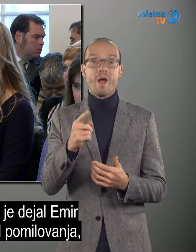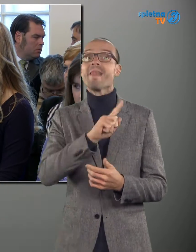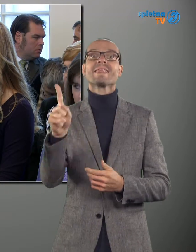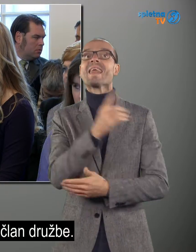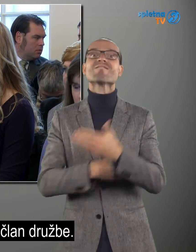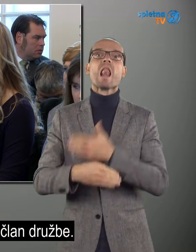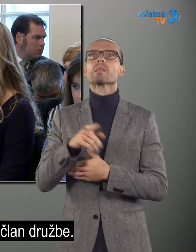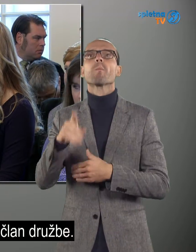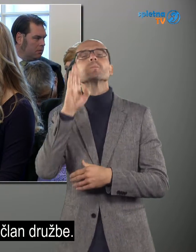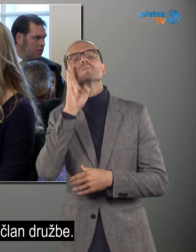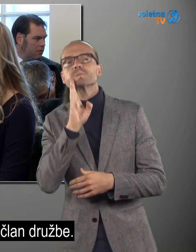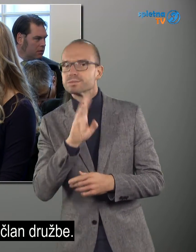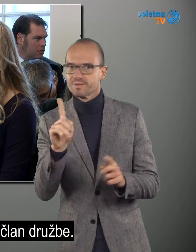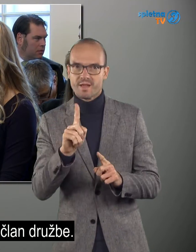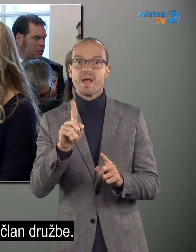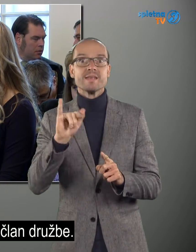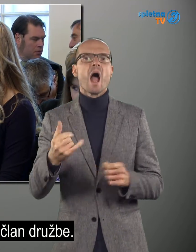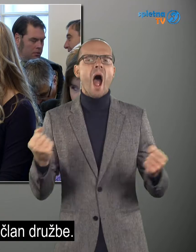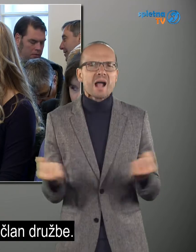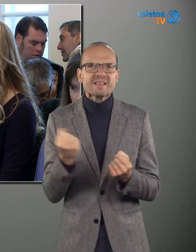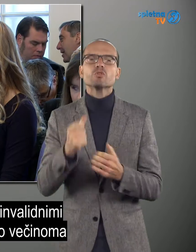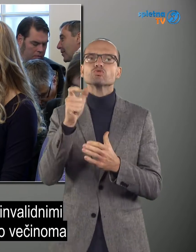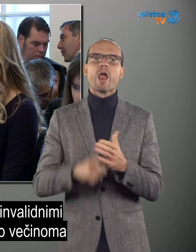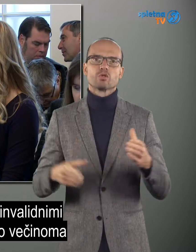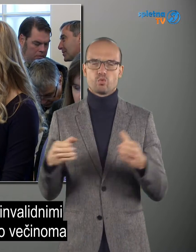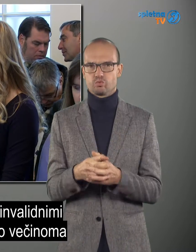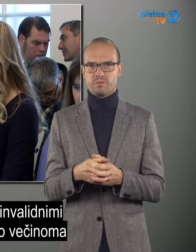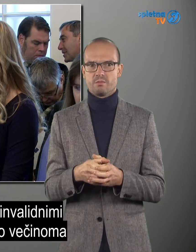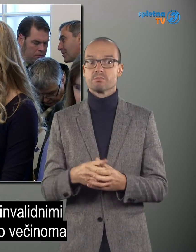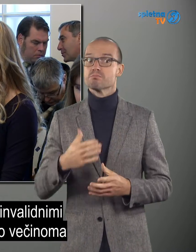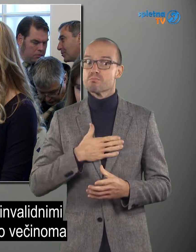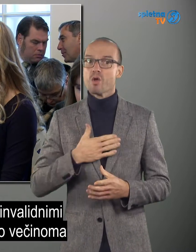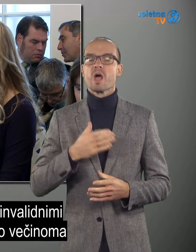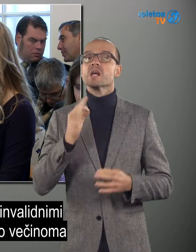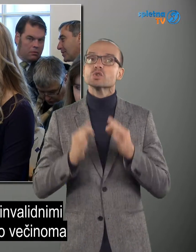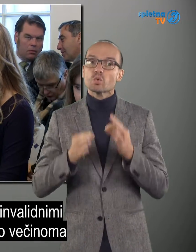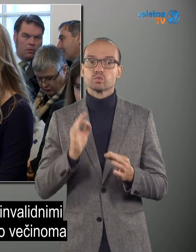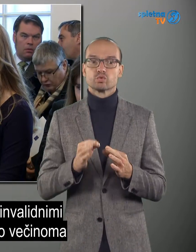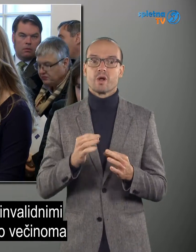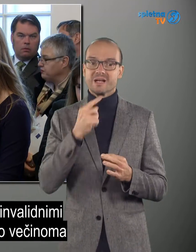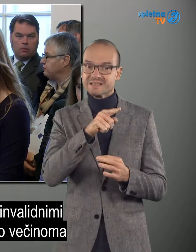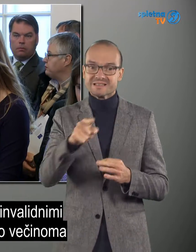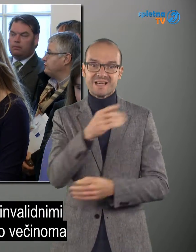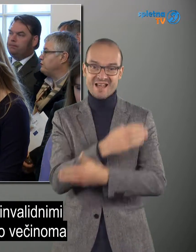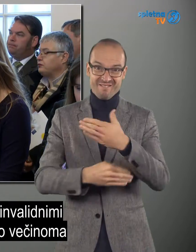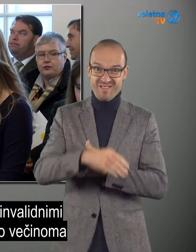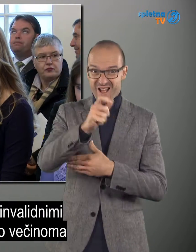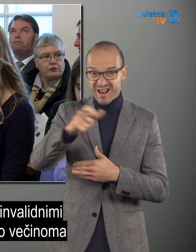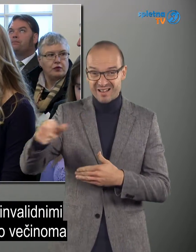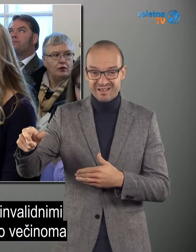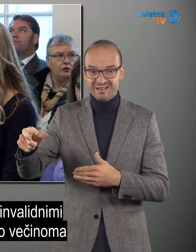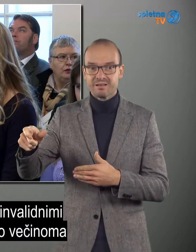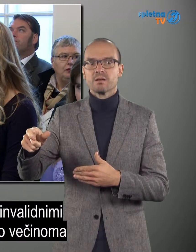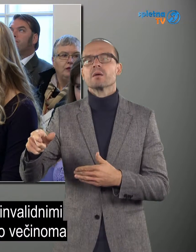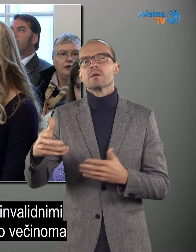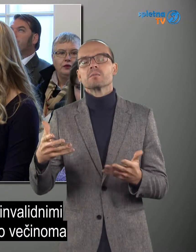pomilovanja, temveč je aktiven član družbe. Moja izkušnja z invalidnimi osebnostmi je taka,